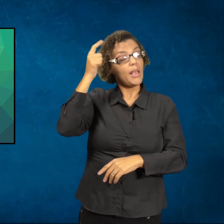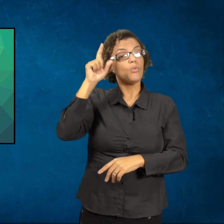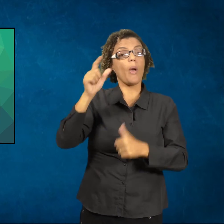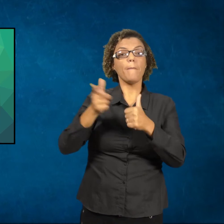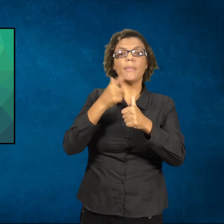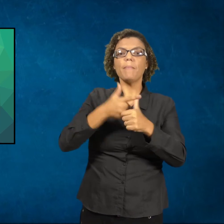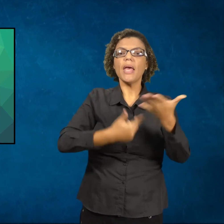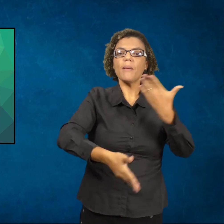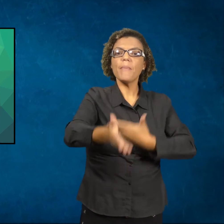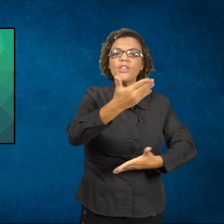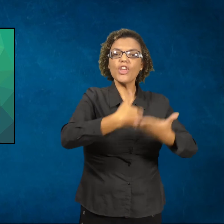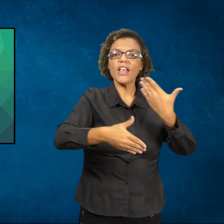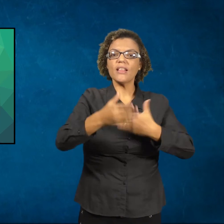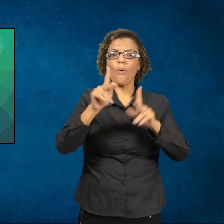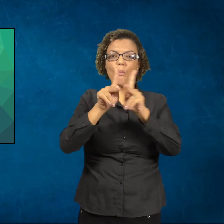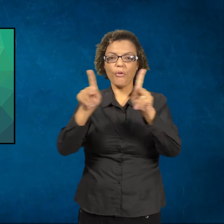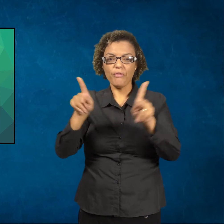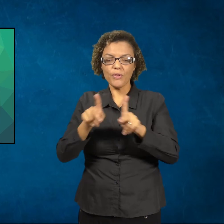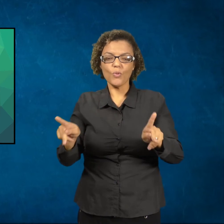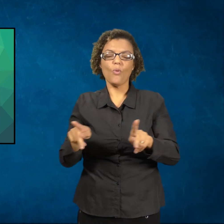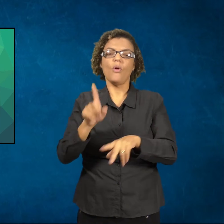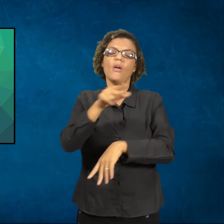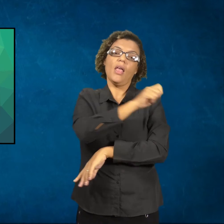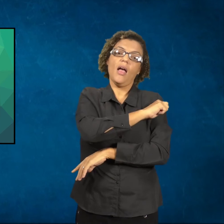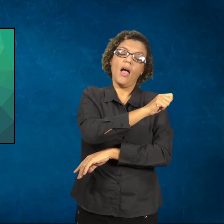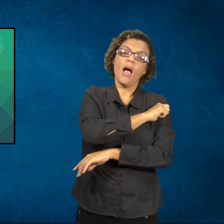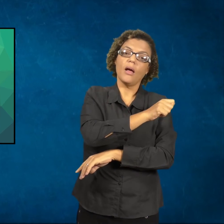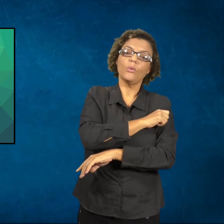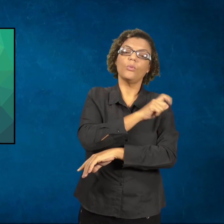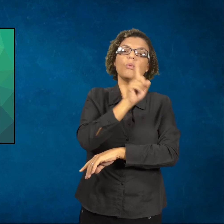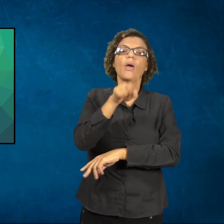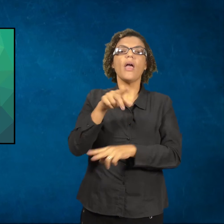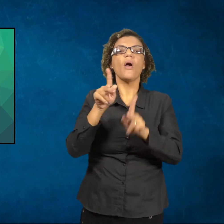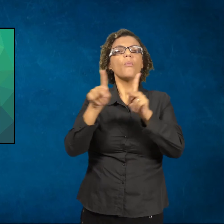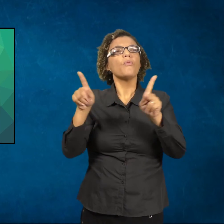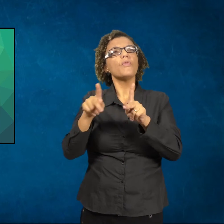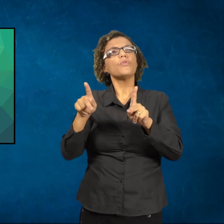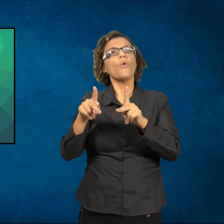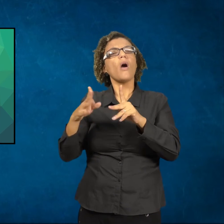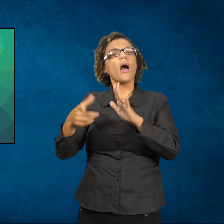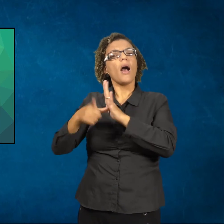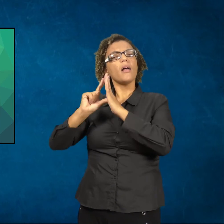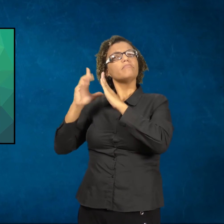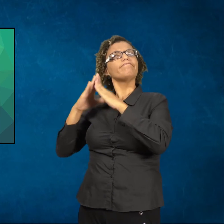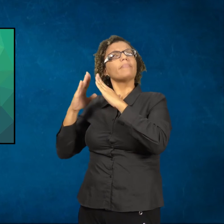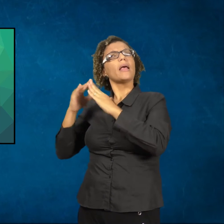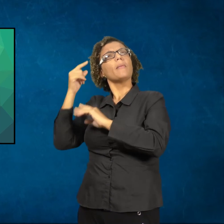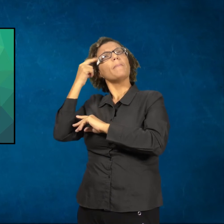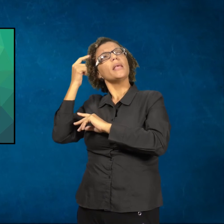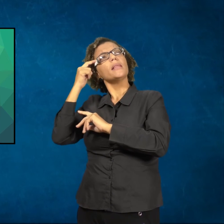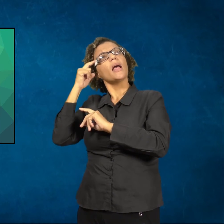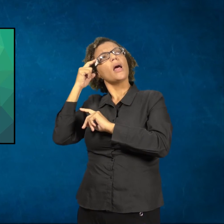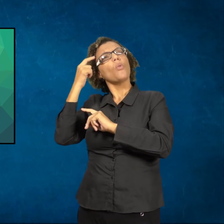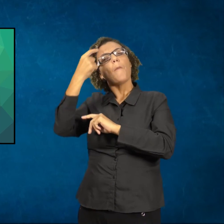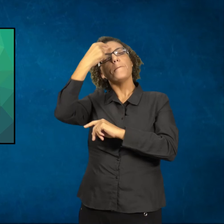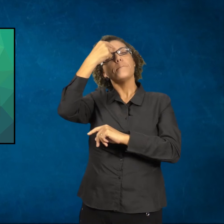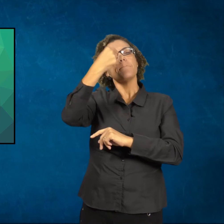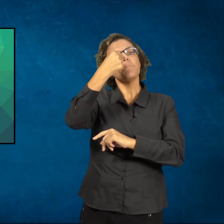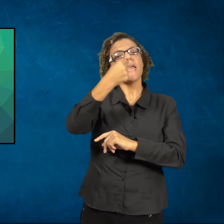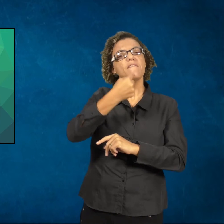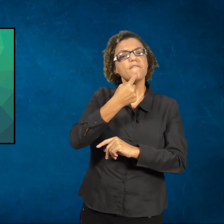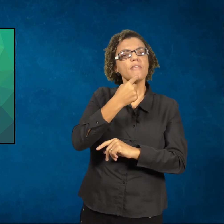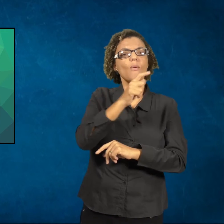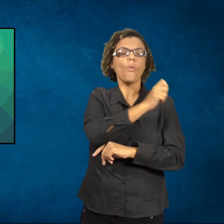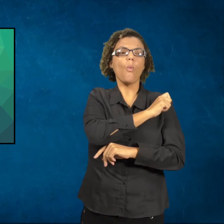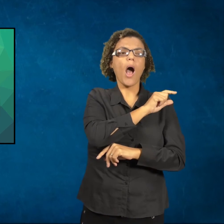do professor com o estudante é exatamente o professor pensando em casa qual estudante que ele vai ter, quais são as situações, quais são os